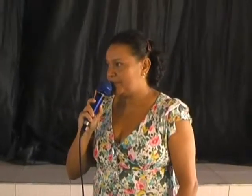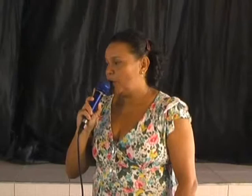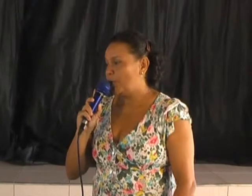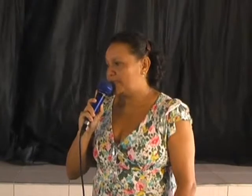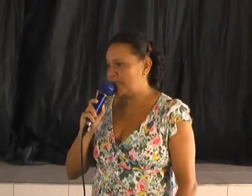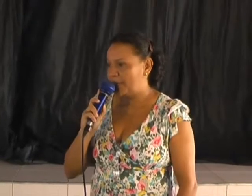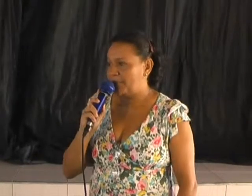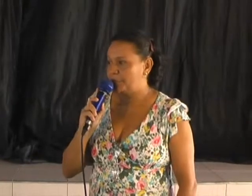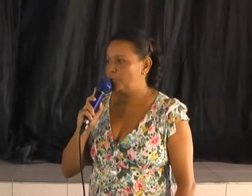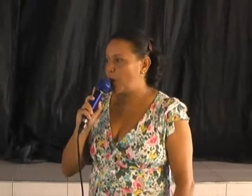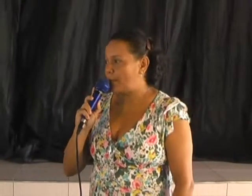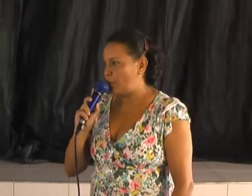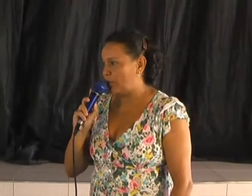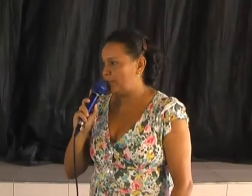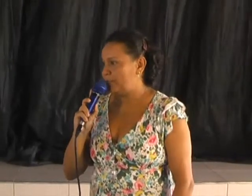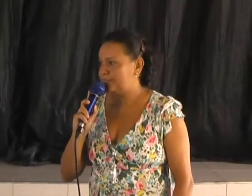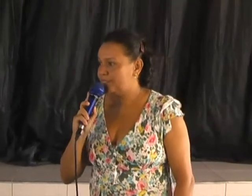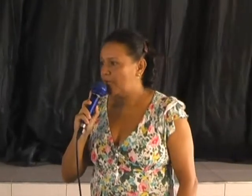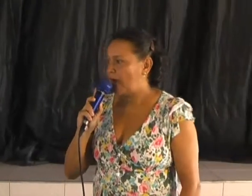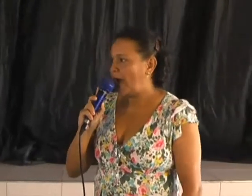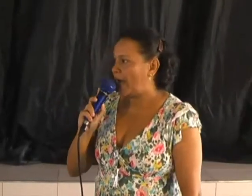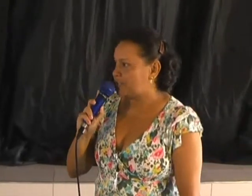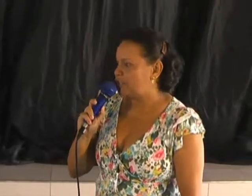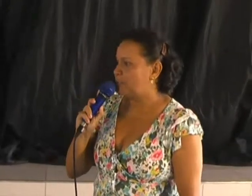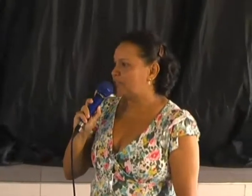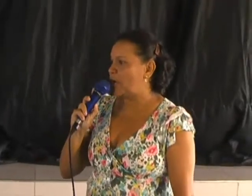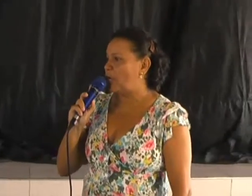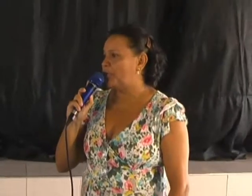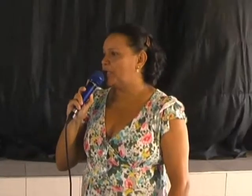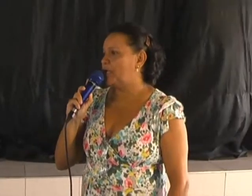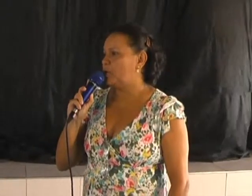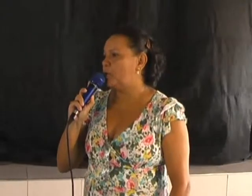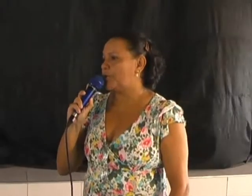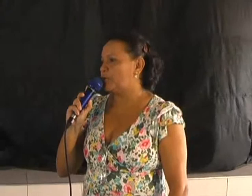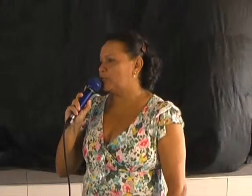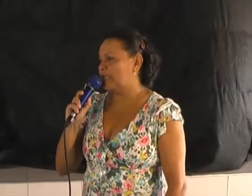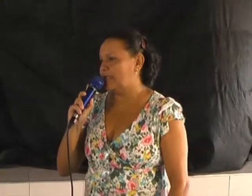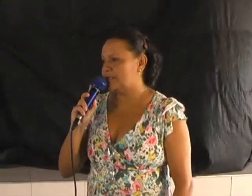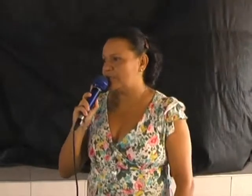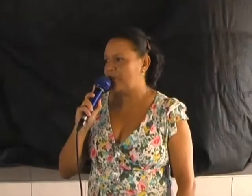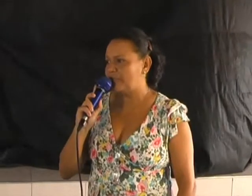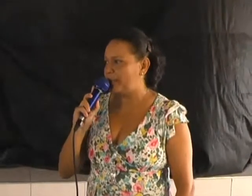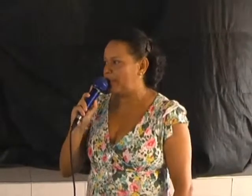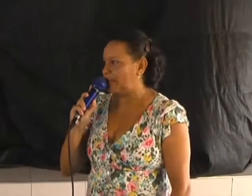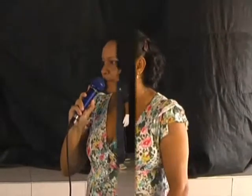o ensinamento do amor. Assistiremos agora o coral do silêncio da Fundela.